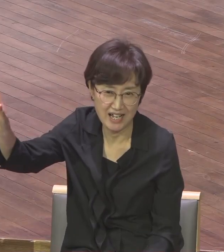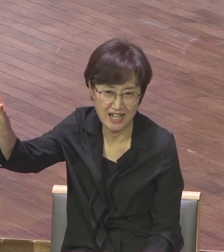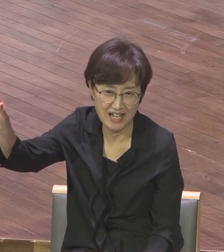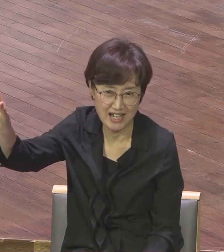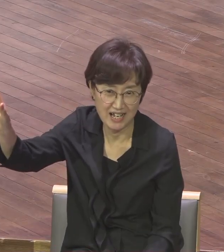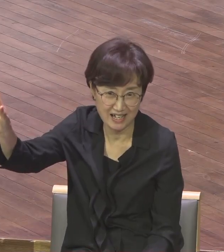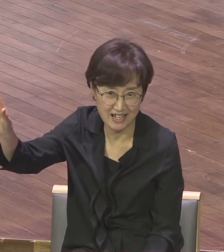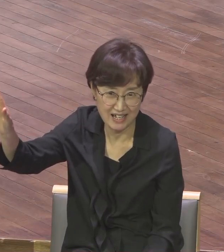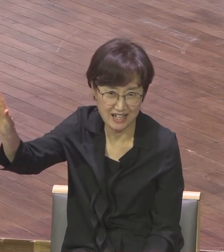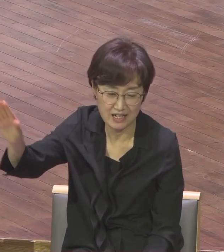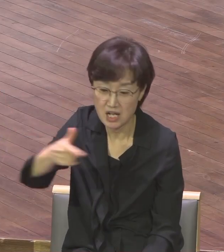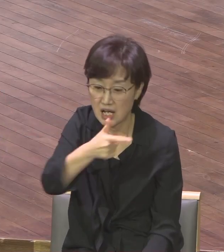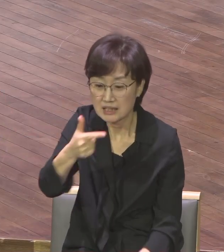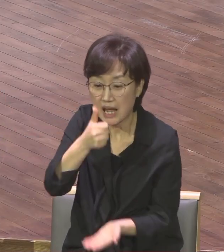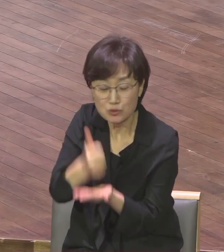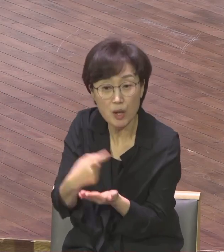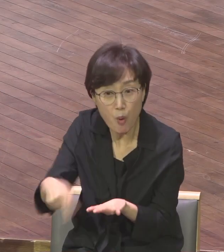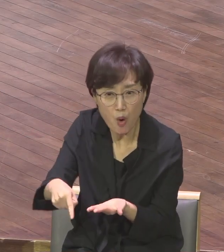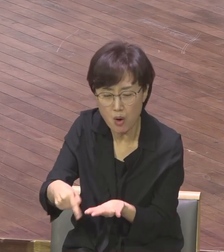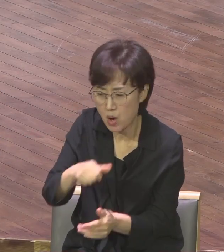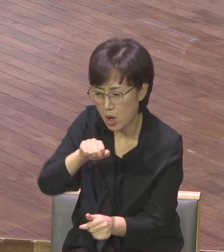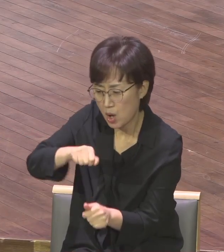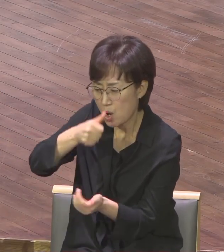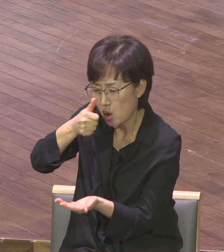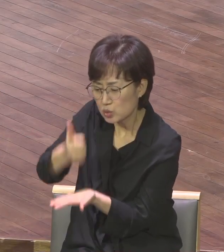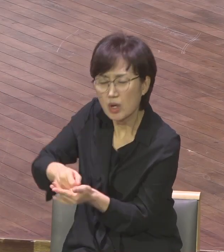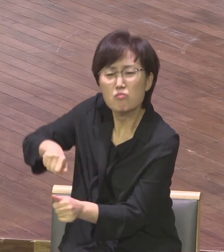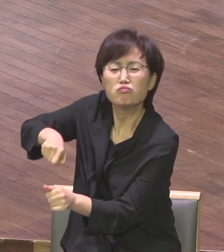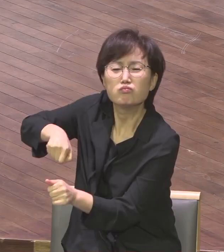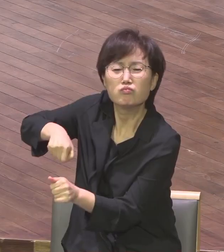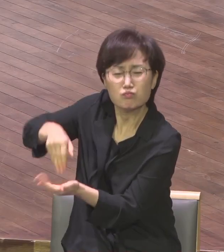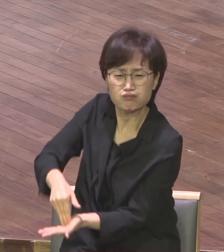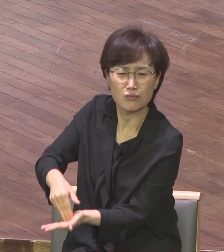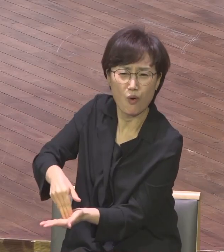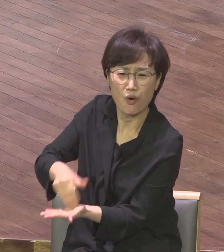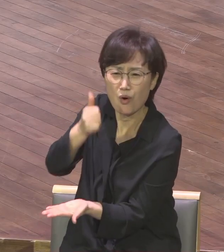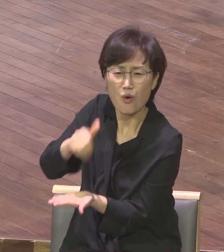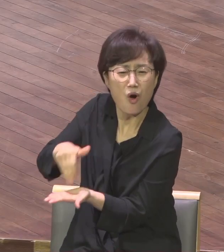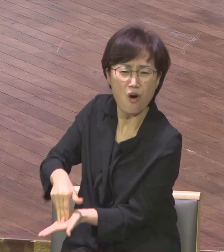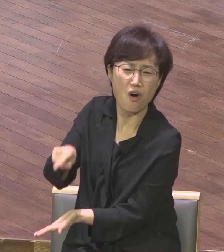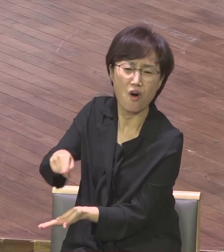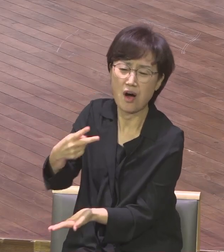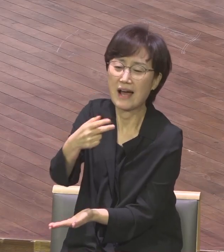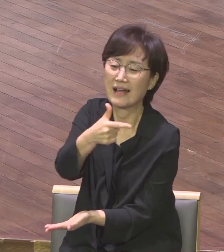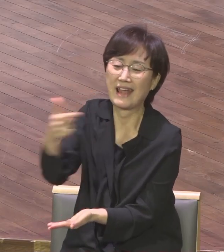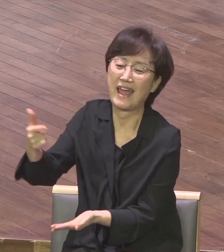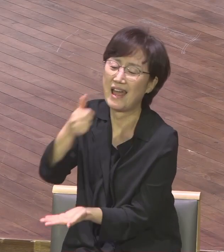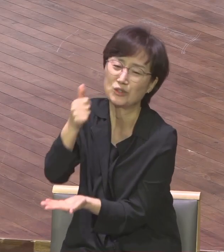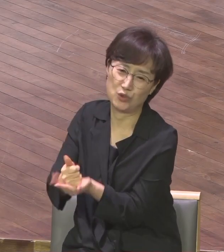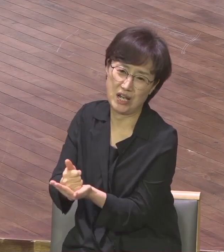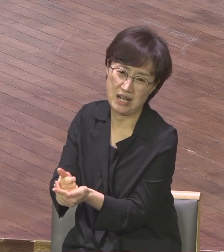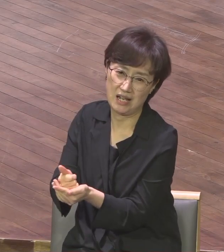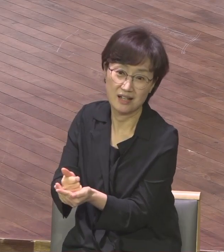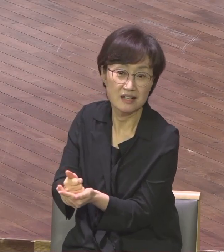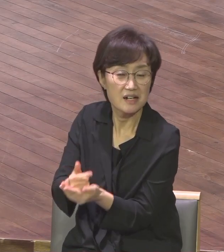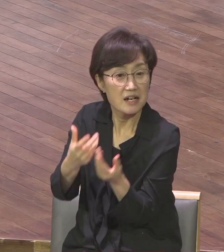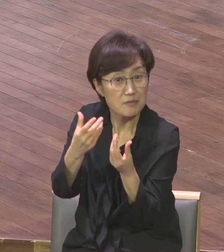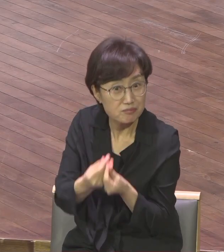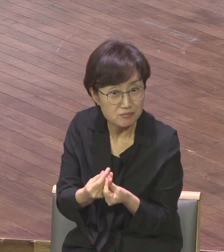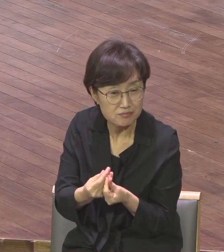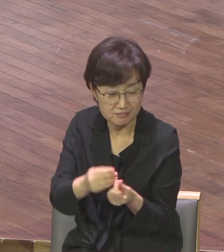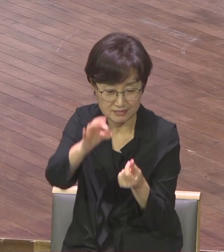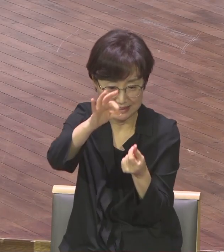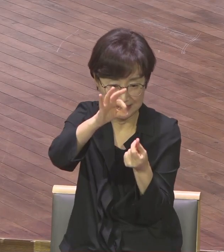대죄는 또 중대한 범죄인데, 쉽게 설명하면 무엇이 대죄냐? 십계명 속에 있는